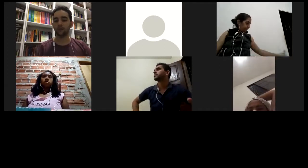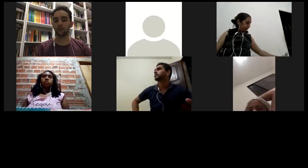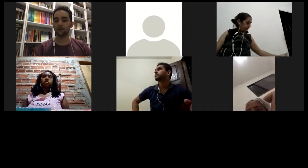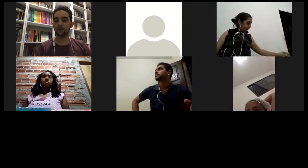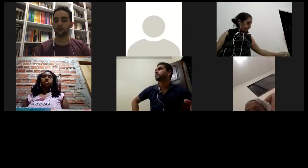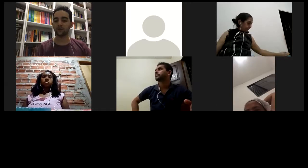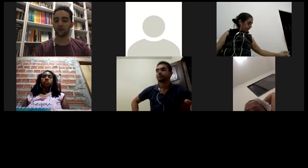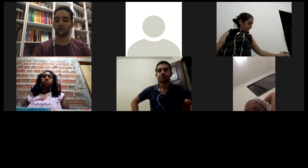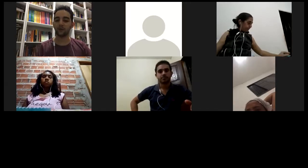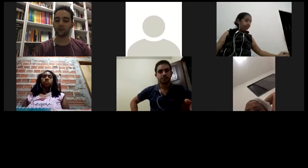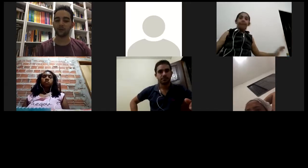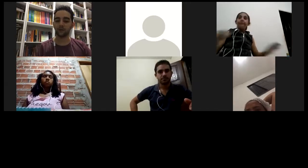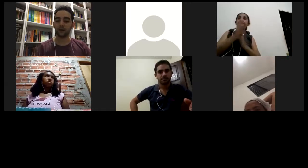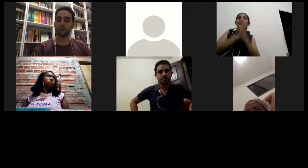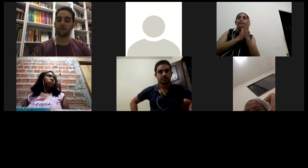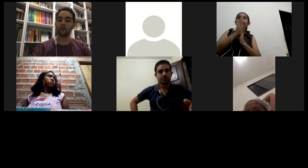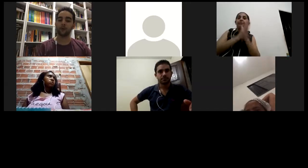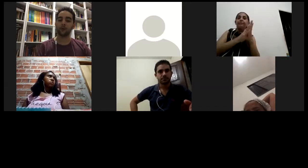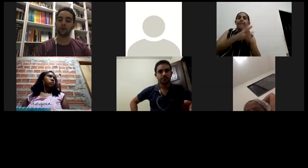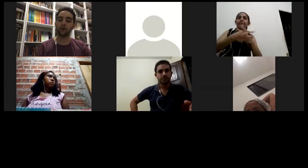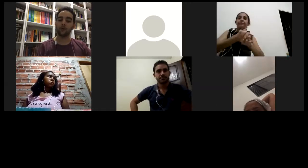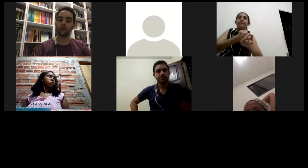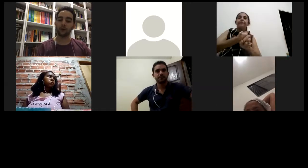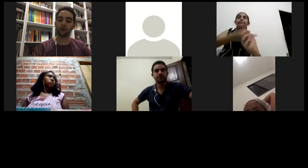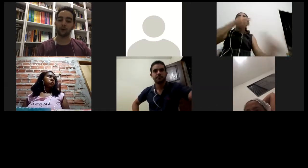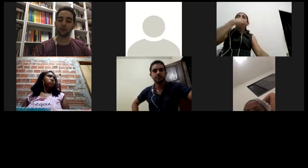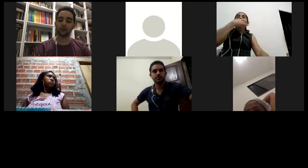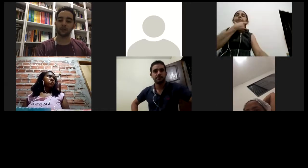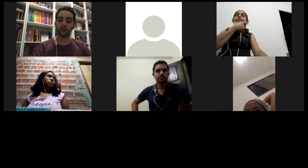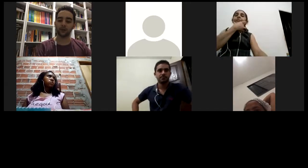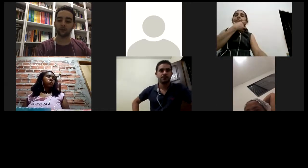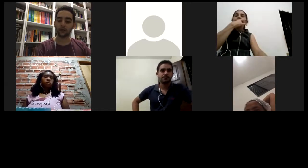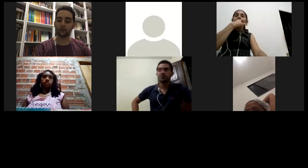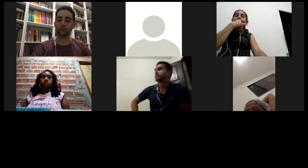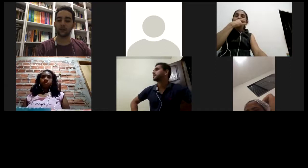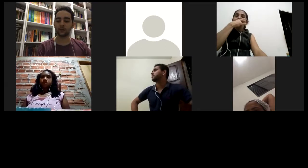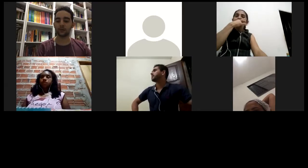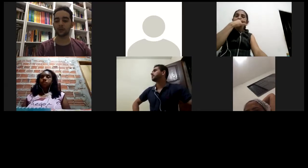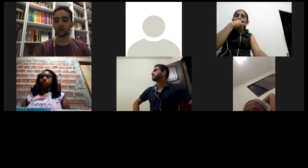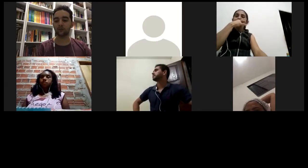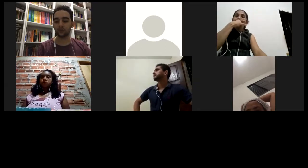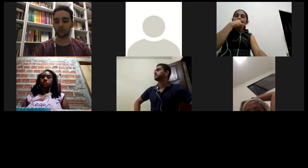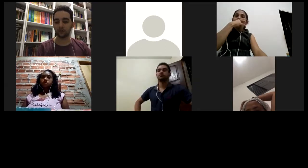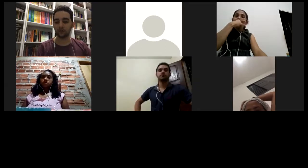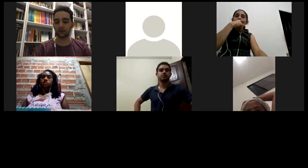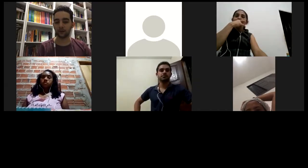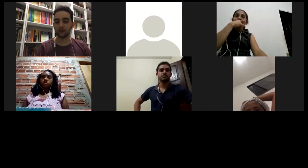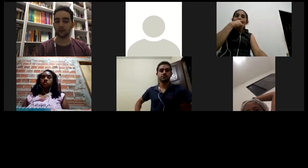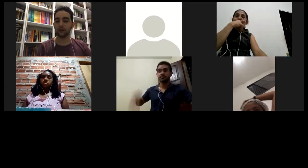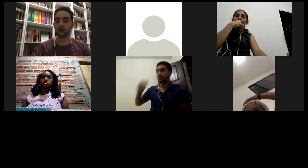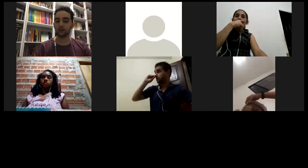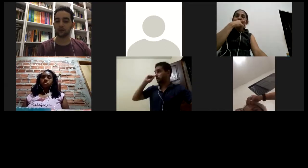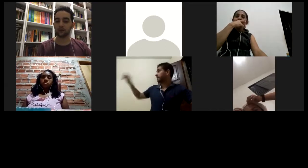questão, por isso que às vezes não dá para confundir também, porque o alfabeto, depois de determinado tempo, praticamente não se usa o